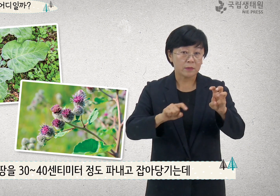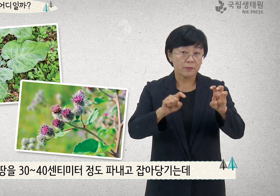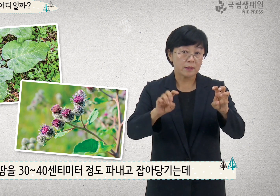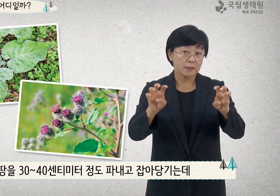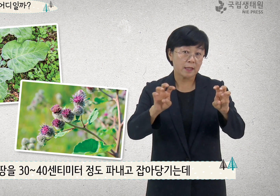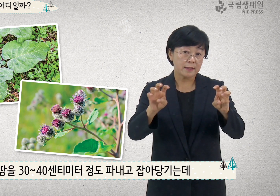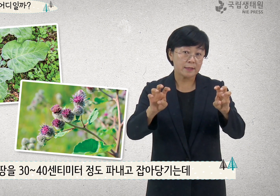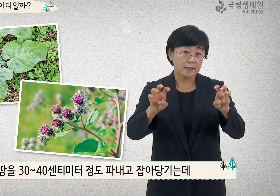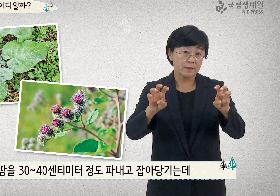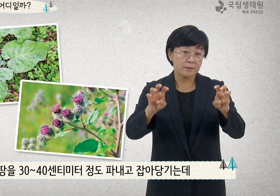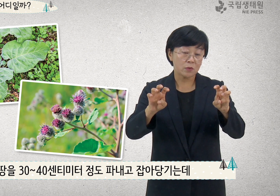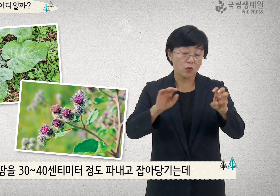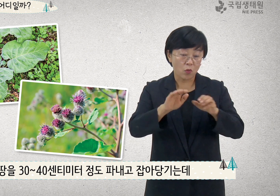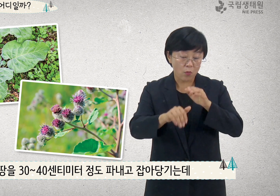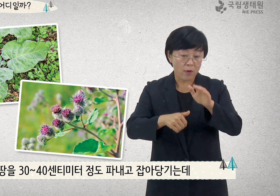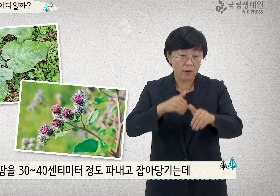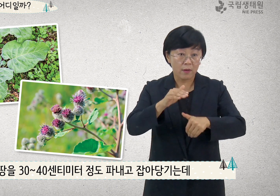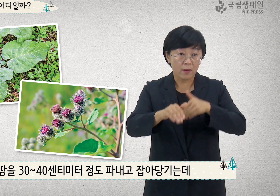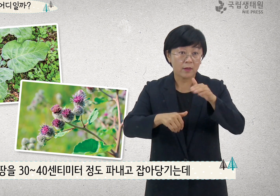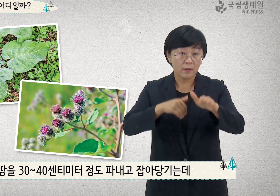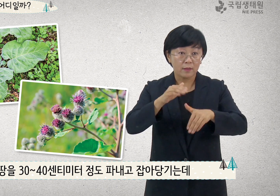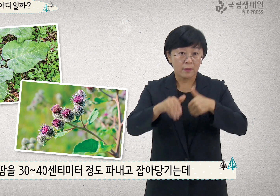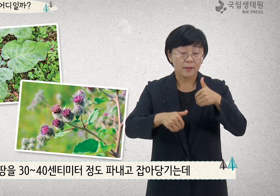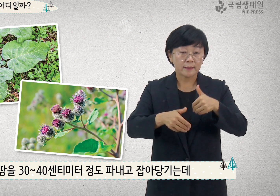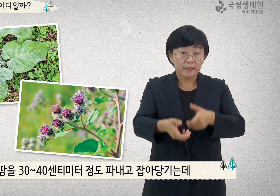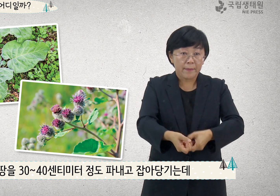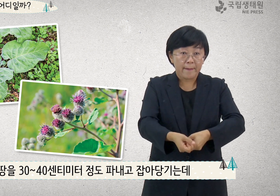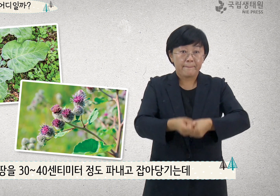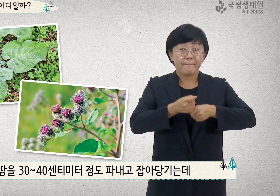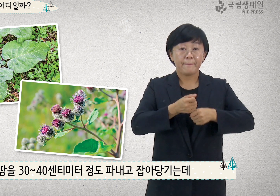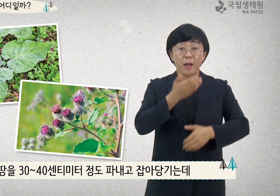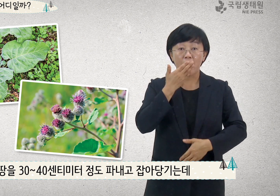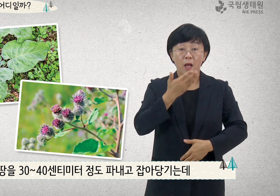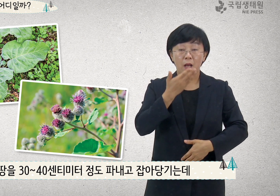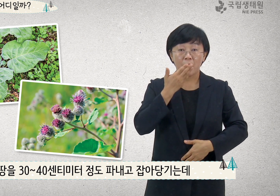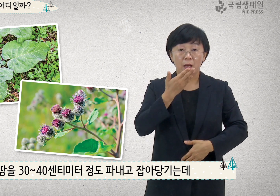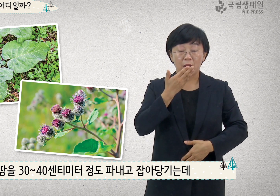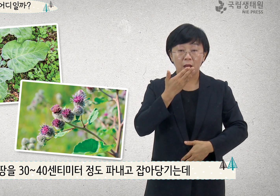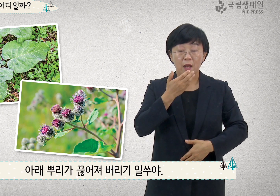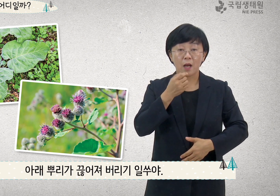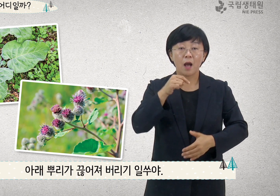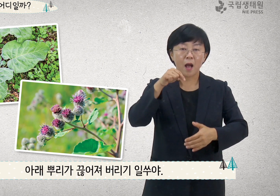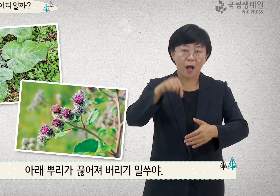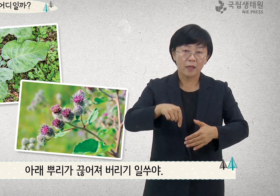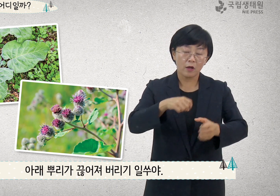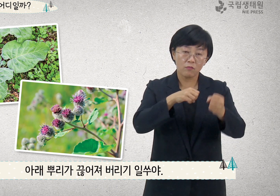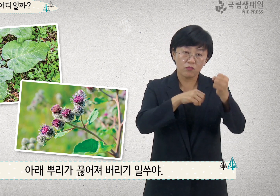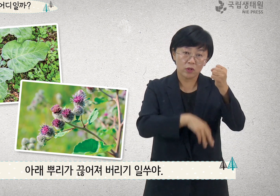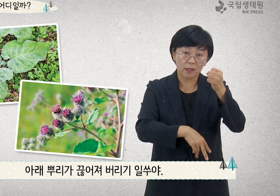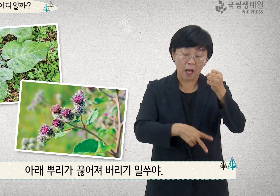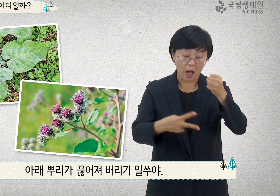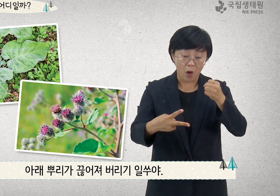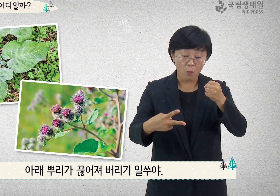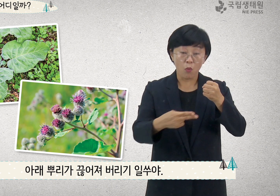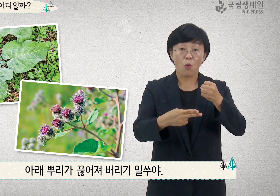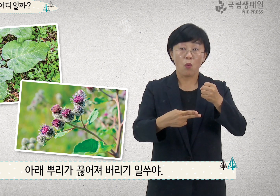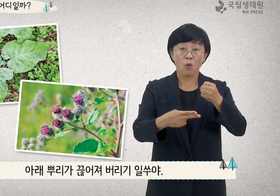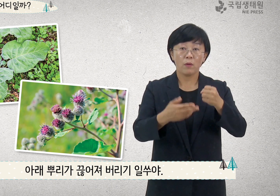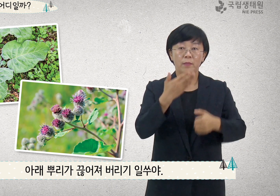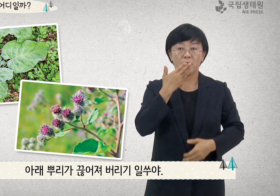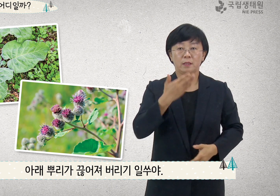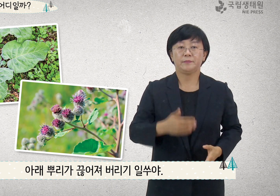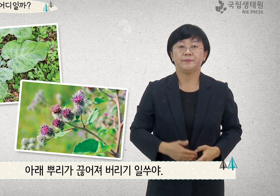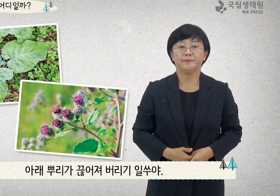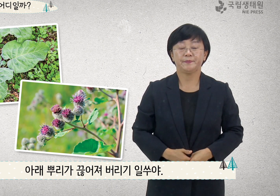땅을 30에서 40cm 정도 파내고 잡아당기는데 아래 뿌리가 끊어져 버리기